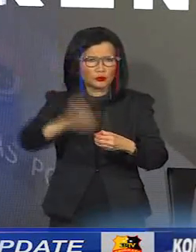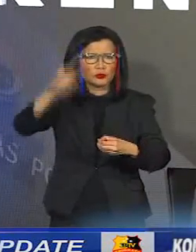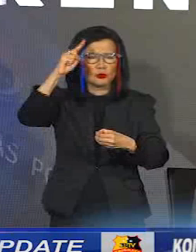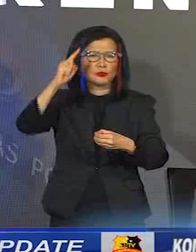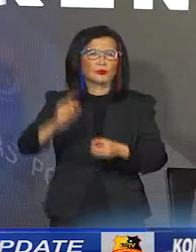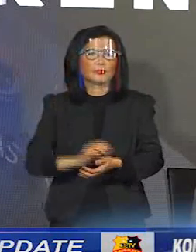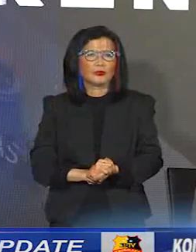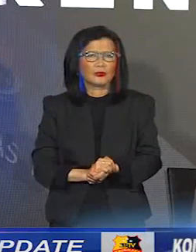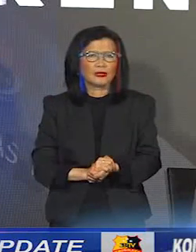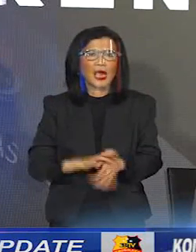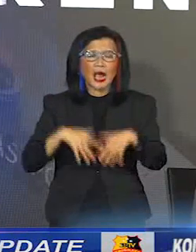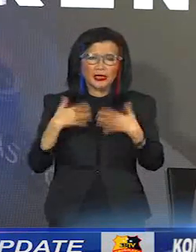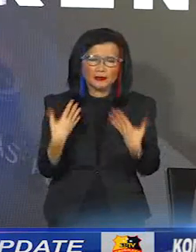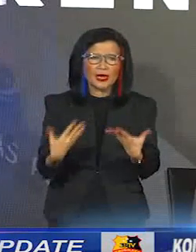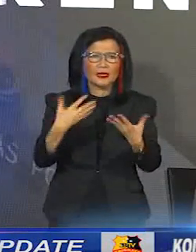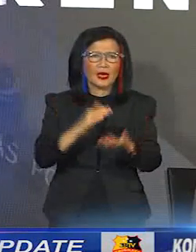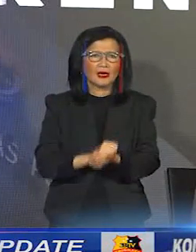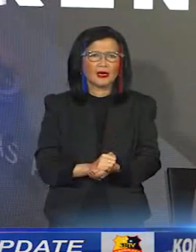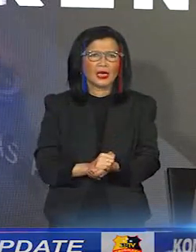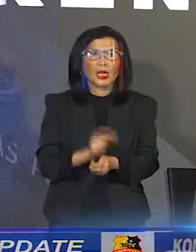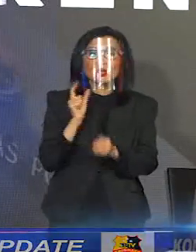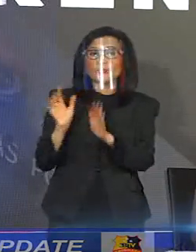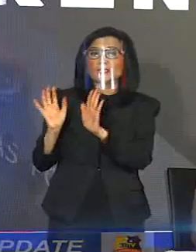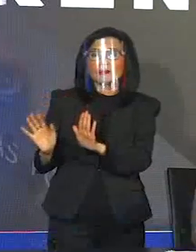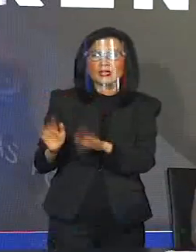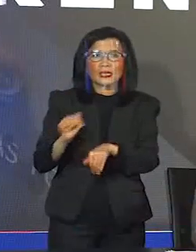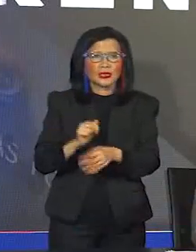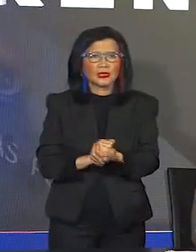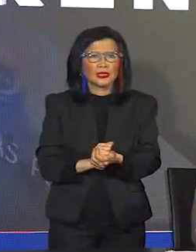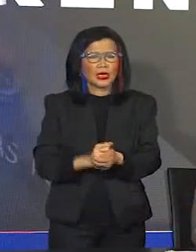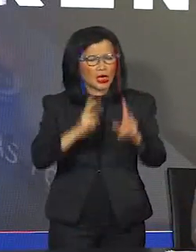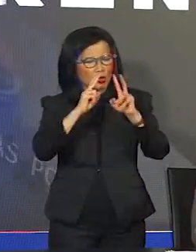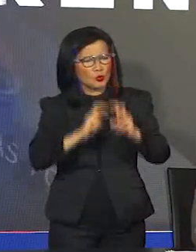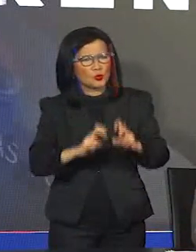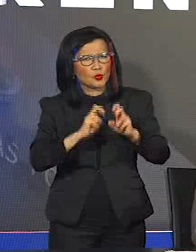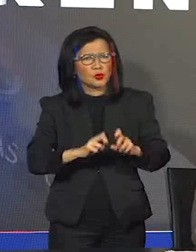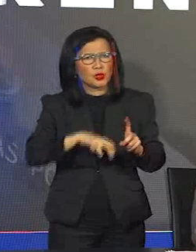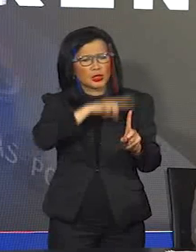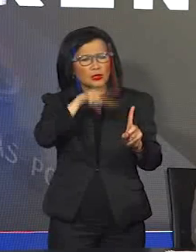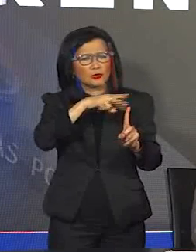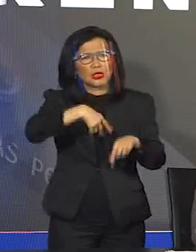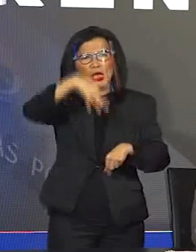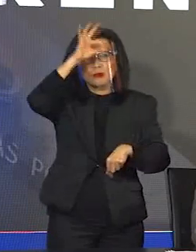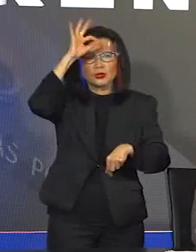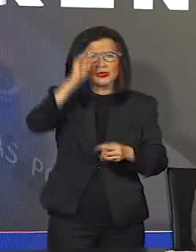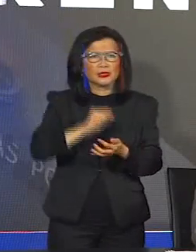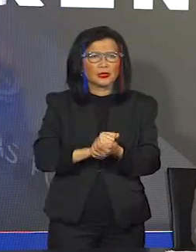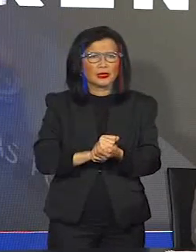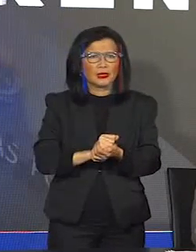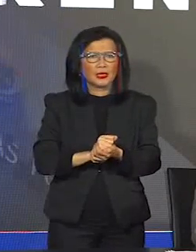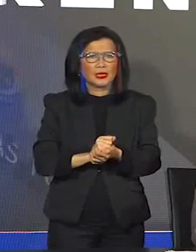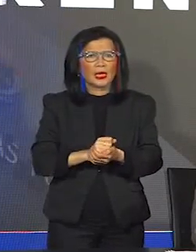36T102. Sehingga sementara ini penyidik Polda Jawa Tengah